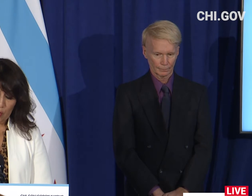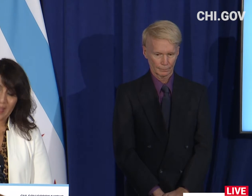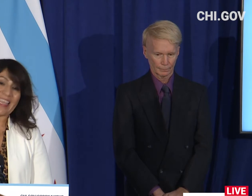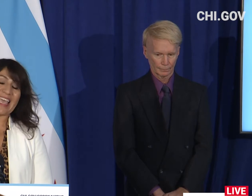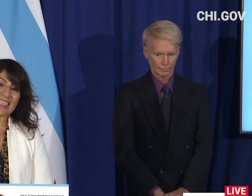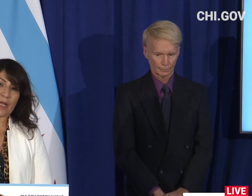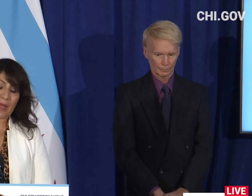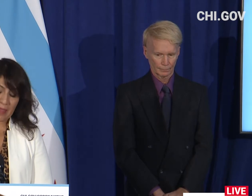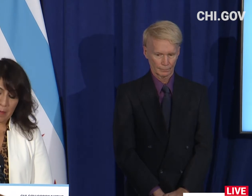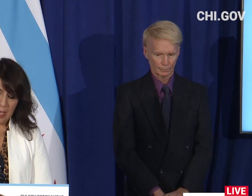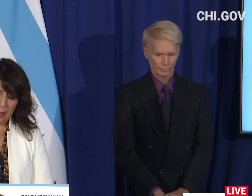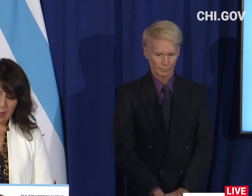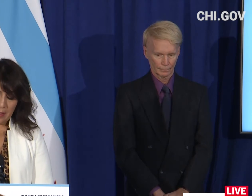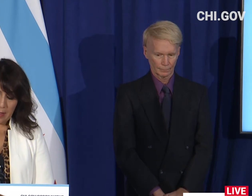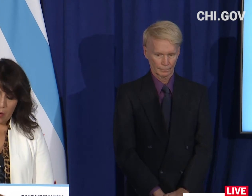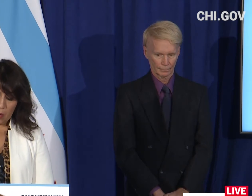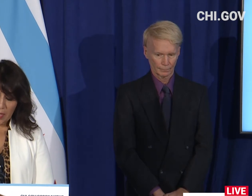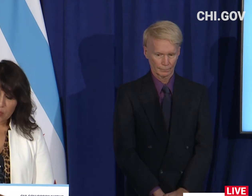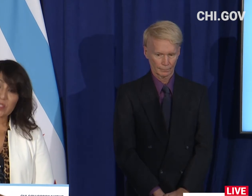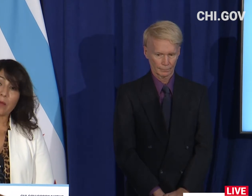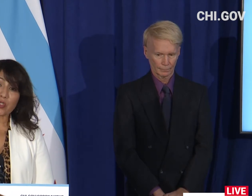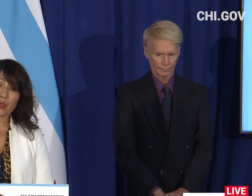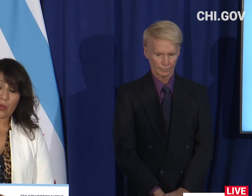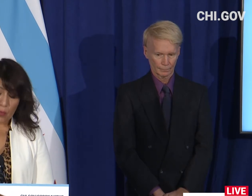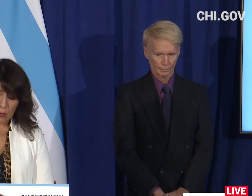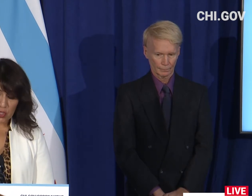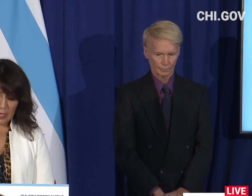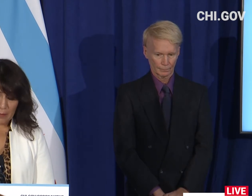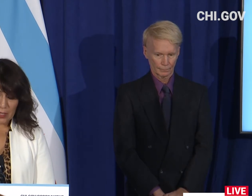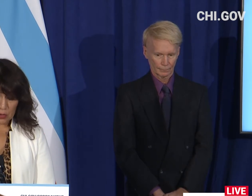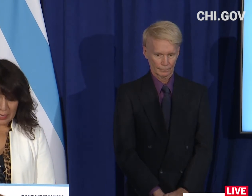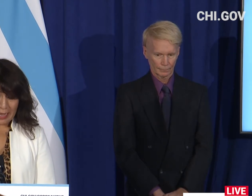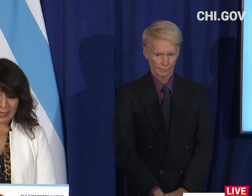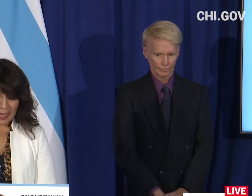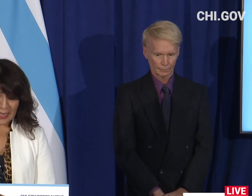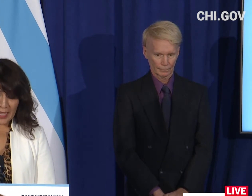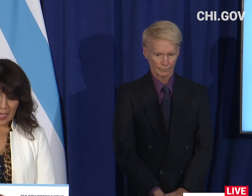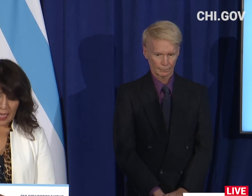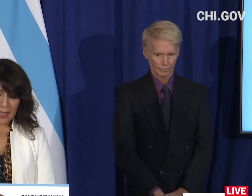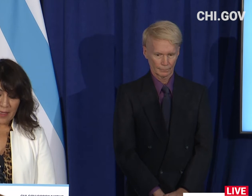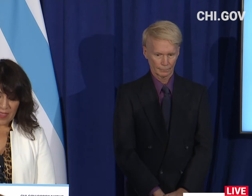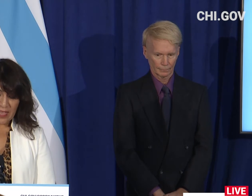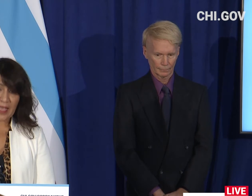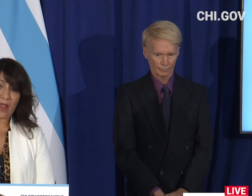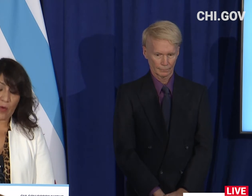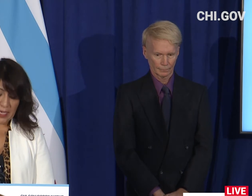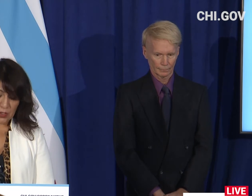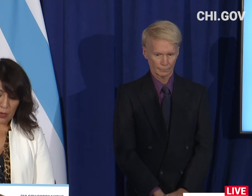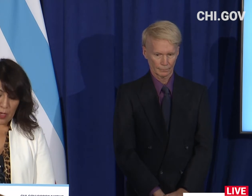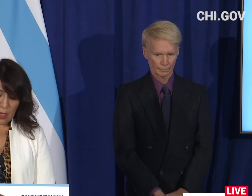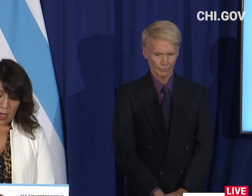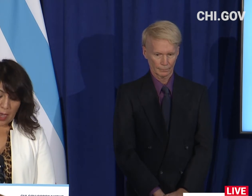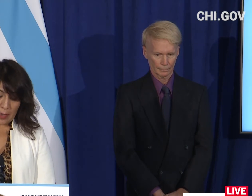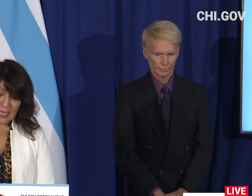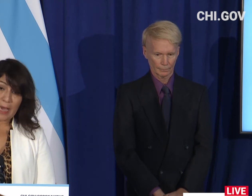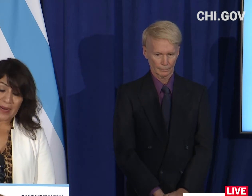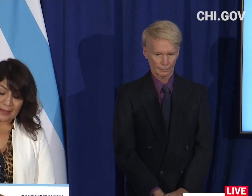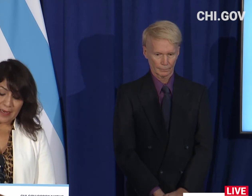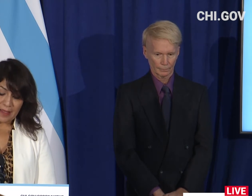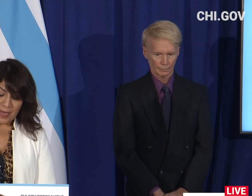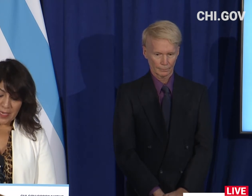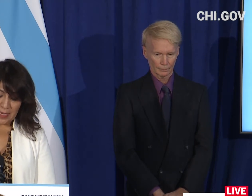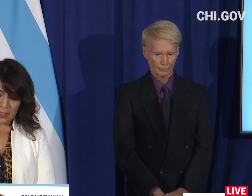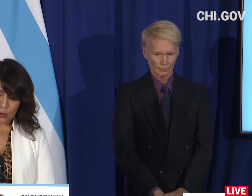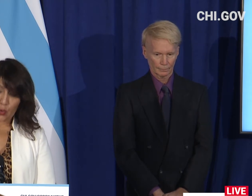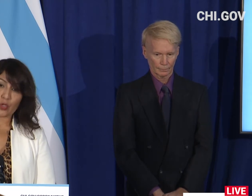muchísimo durante esta pandemia. Hoy anunciamos nuevos reglamentos. La alcalde ha detallado eso. Y a